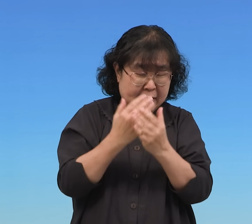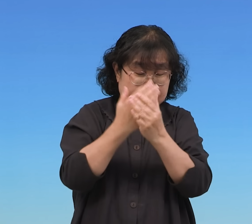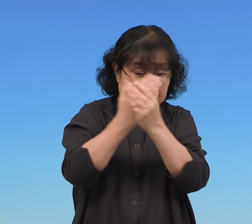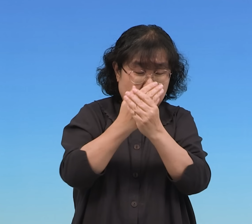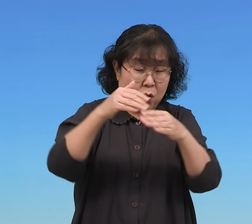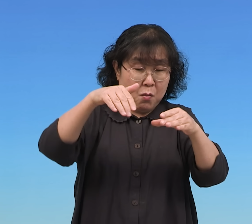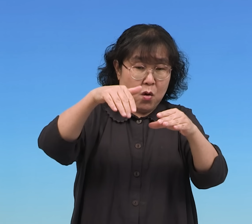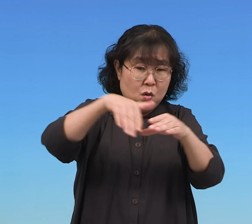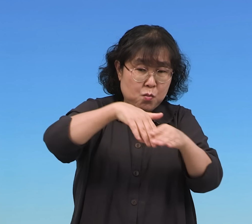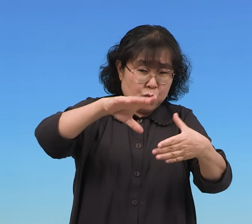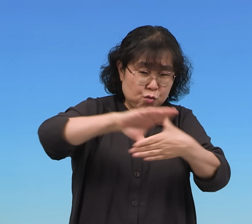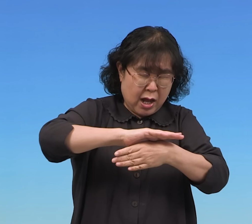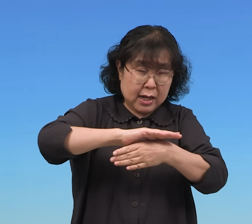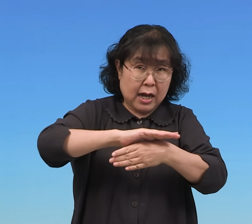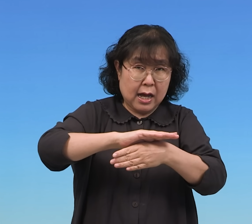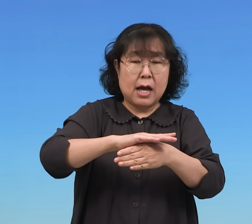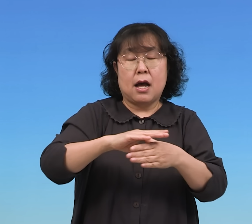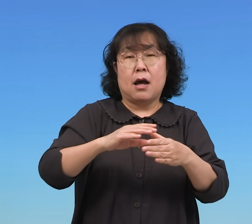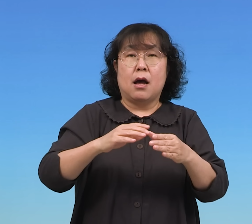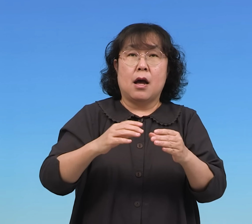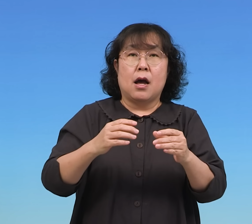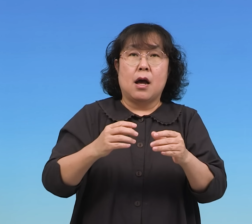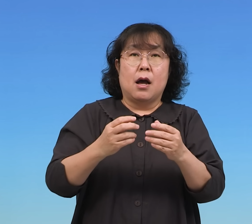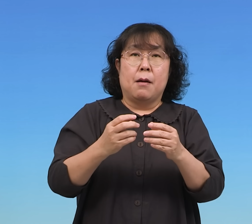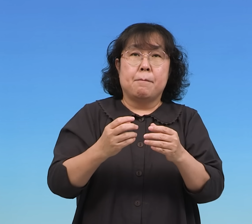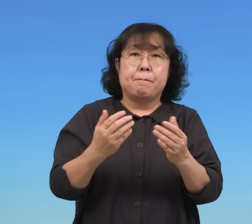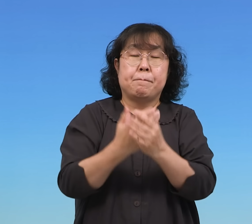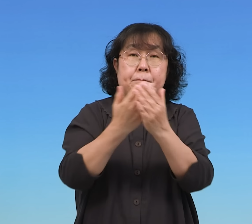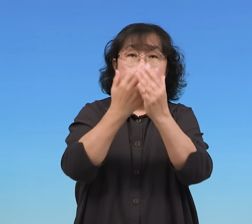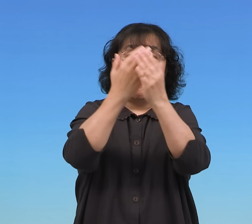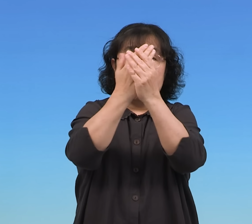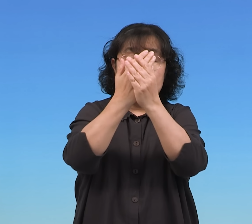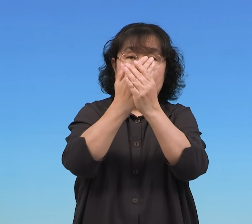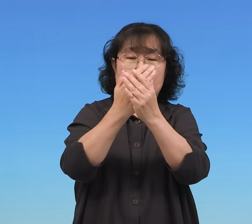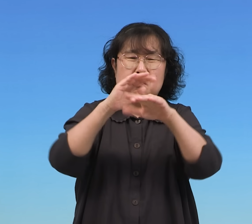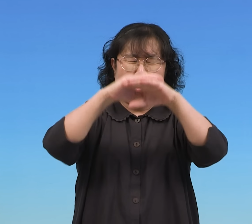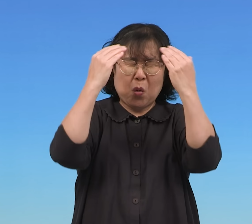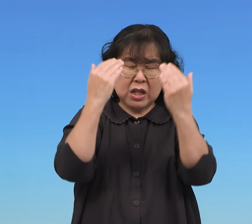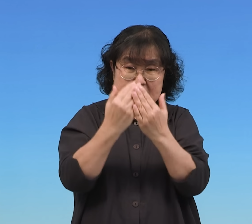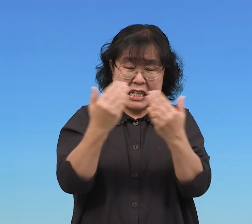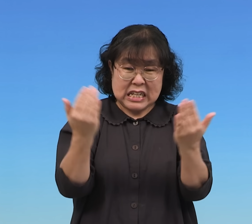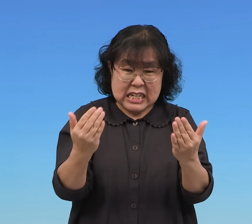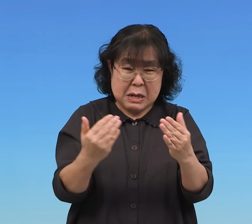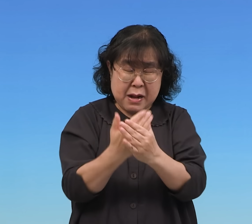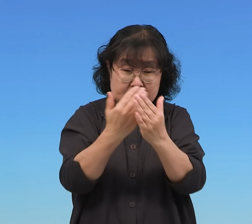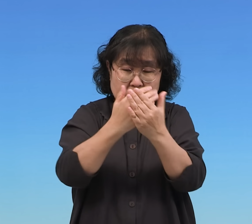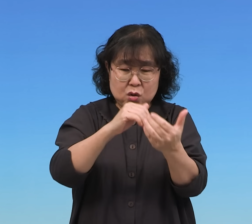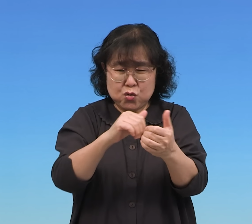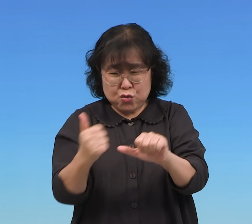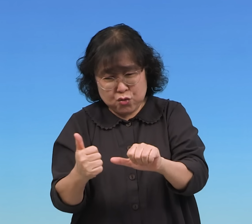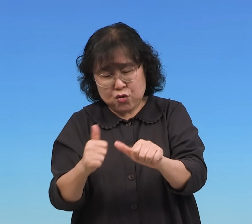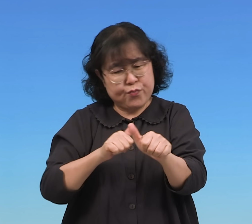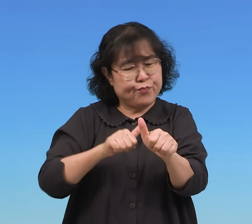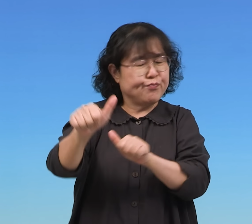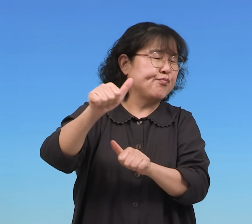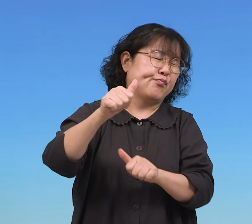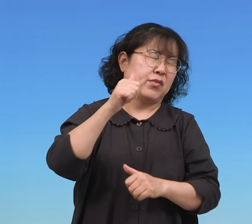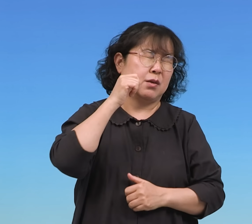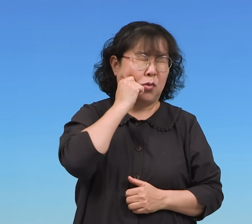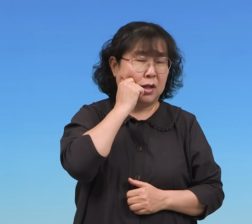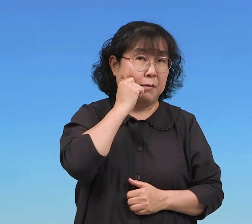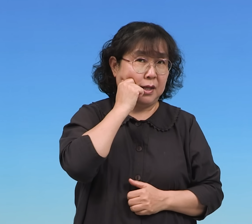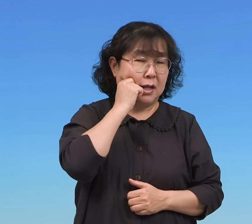되고 달나라까지 다녀오고 100번을 더 해도 이 죽음은 극복할 수 없다. 그래서 이게 제일 먼저